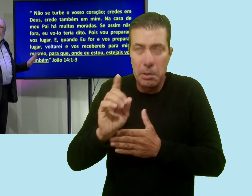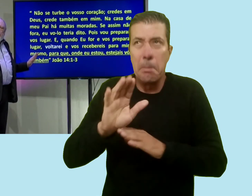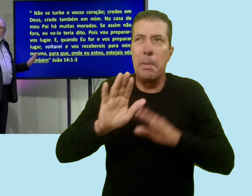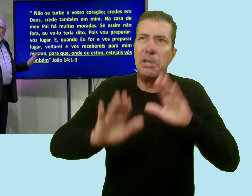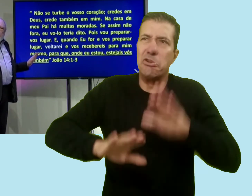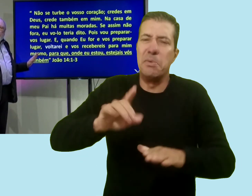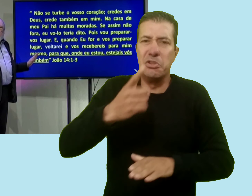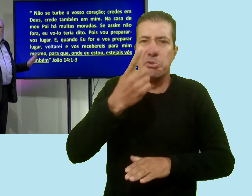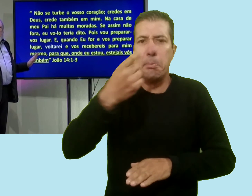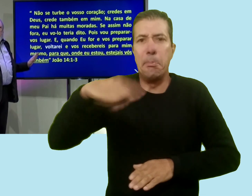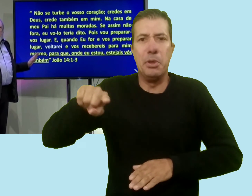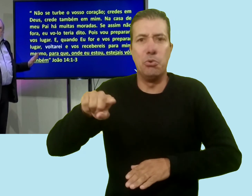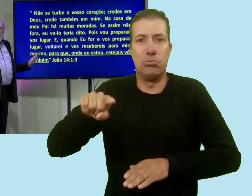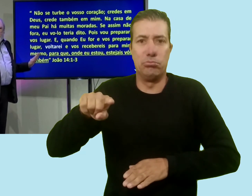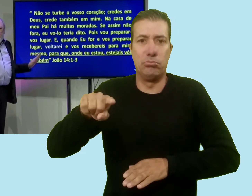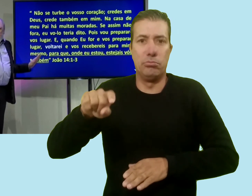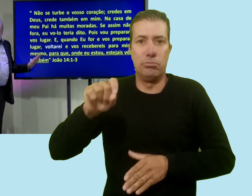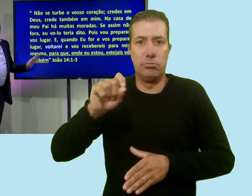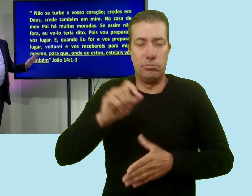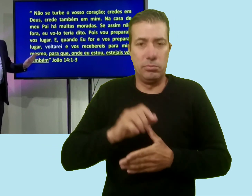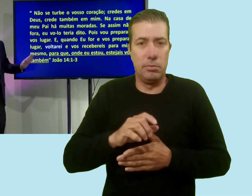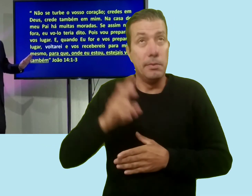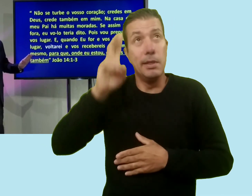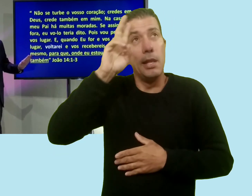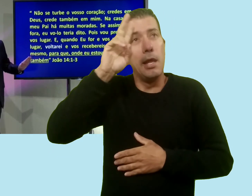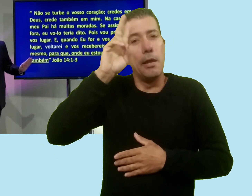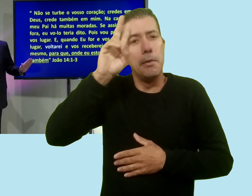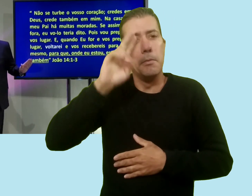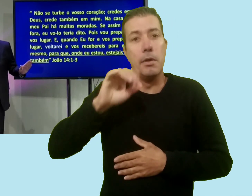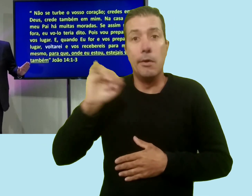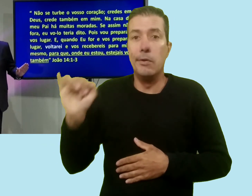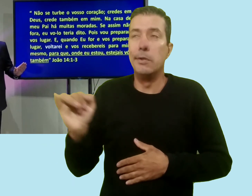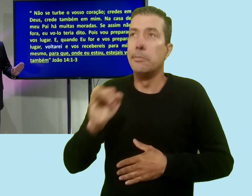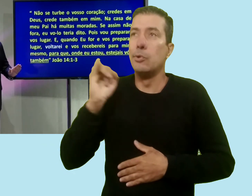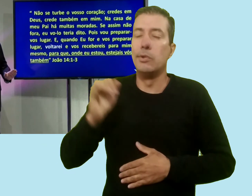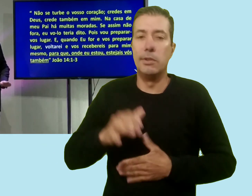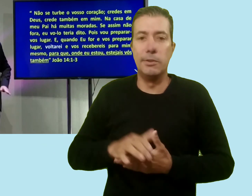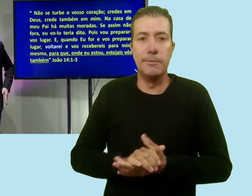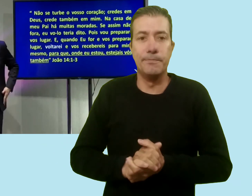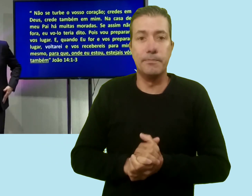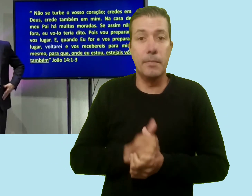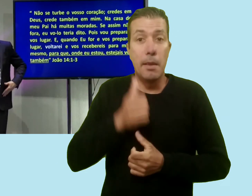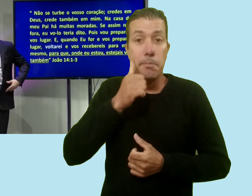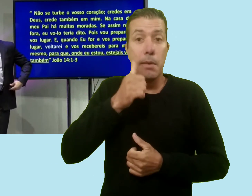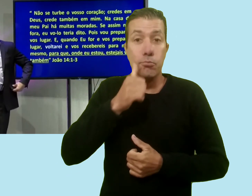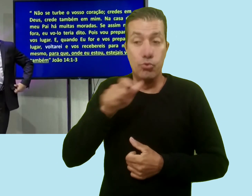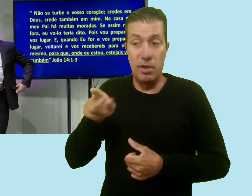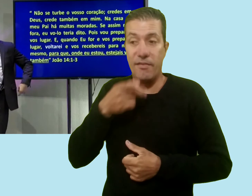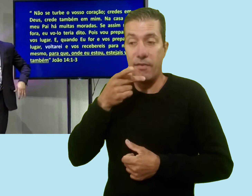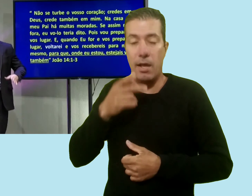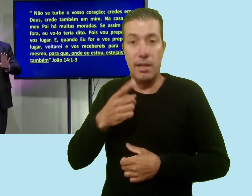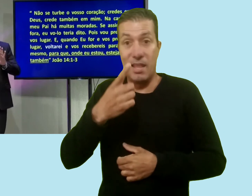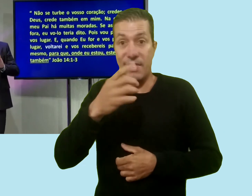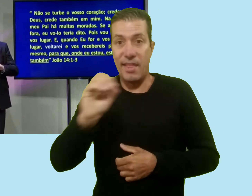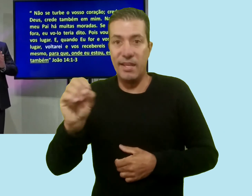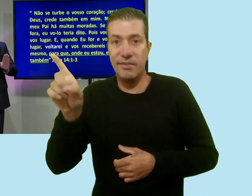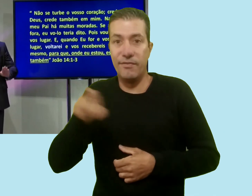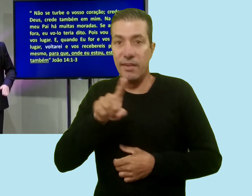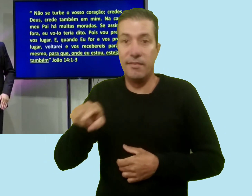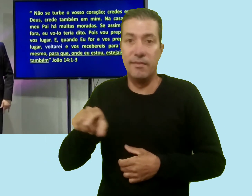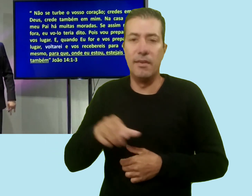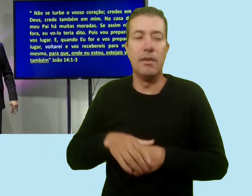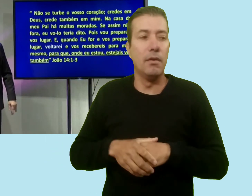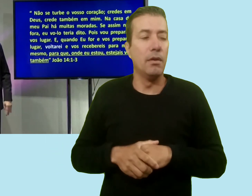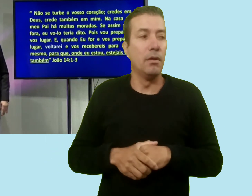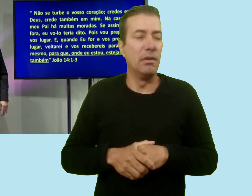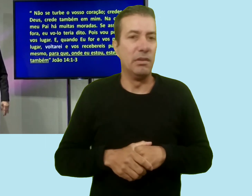Dizem que é perto de 1000 e pouco. Isso daqui me lembrou o seguinte: quando uma coisa é importante, minha mulher fala para mim 10